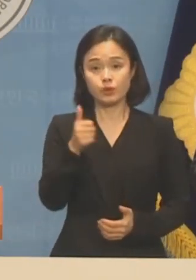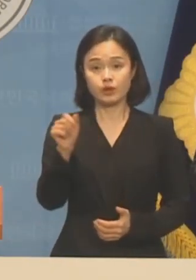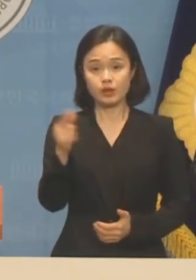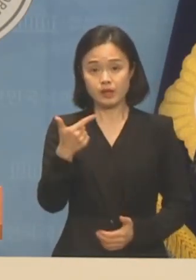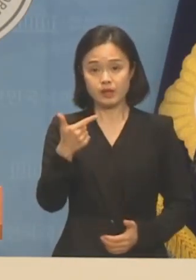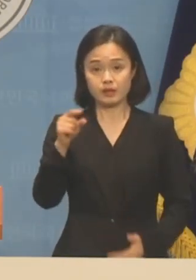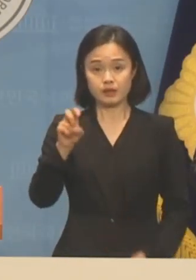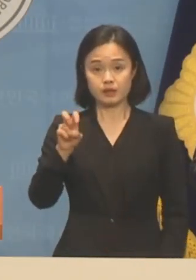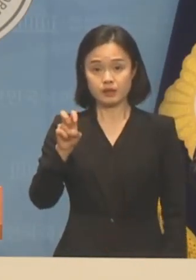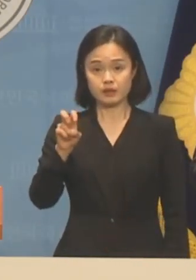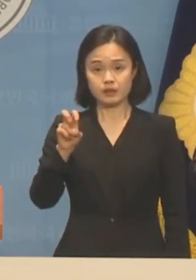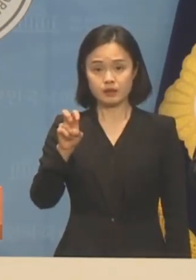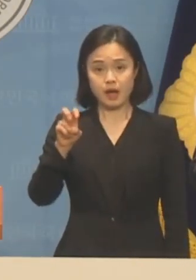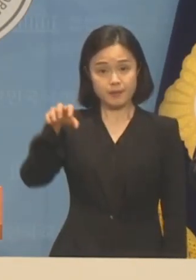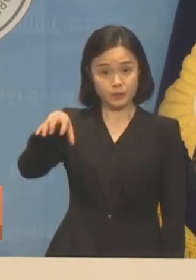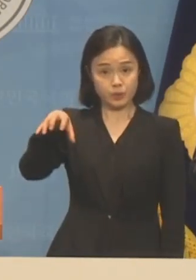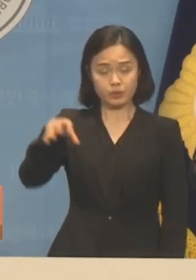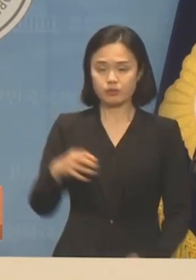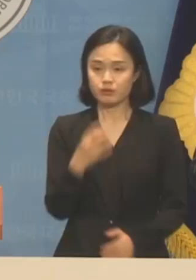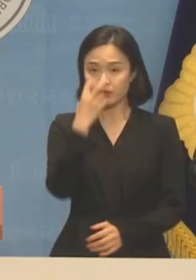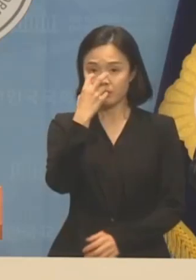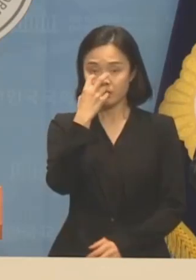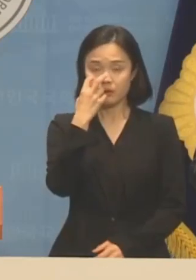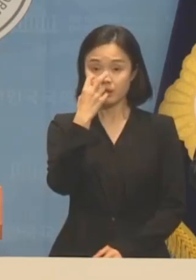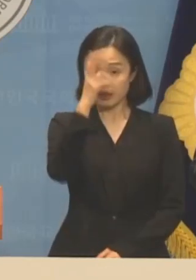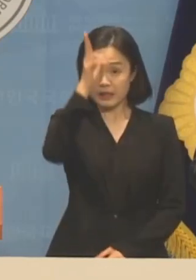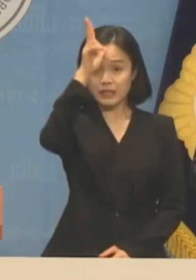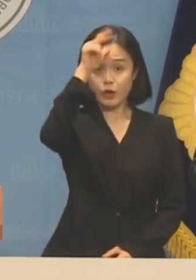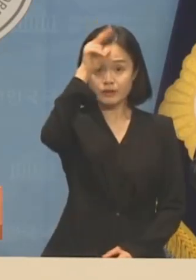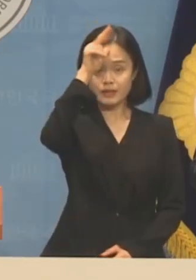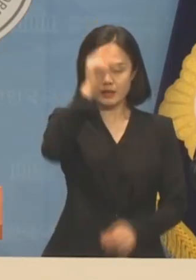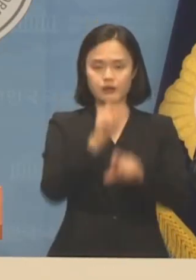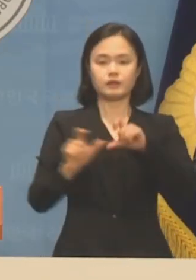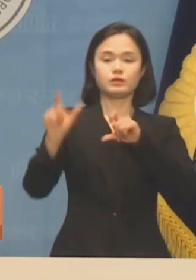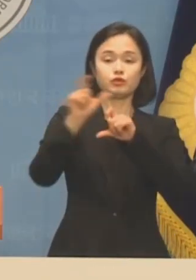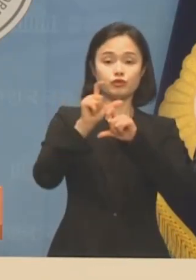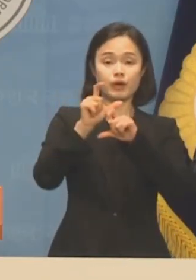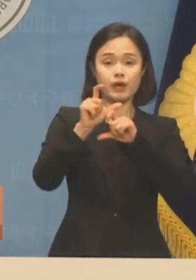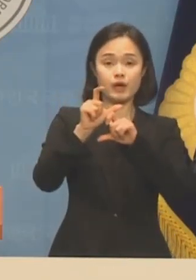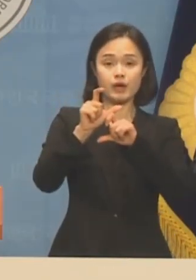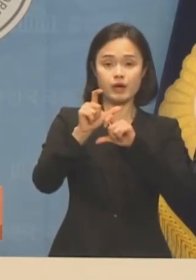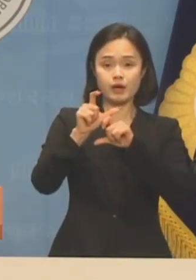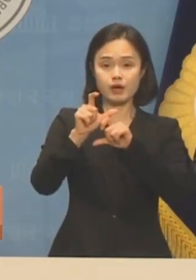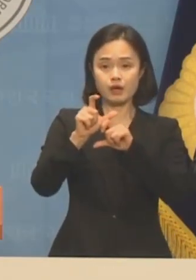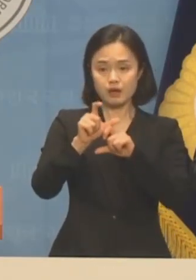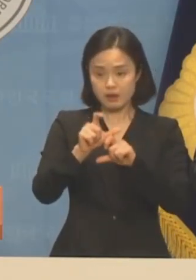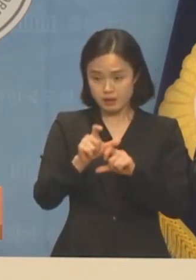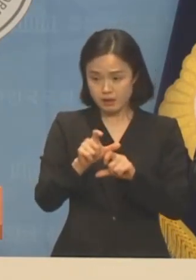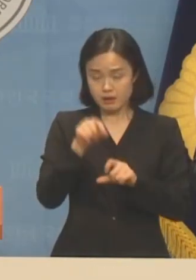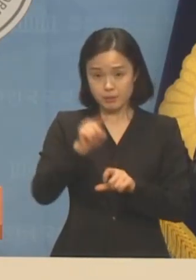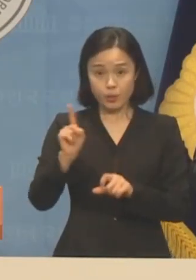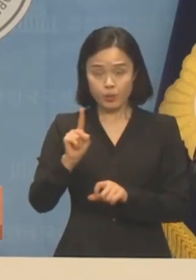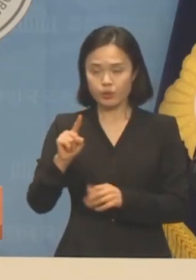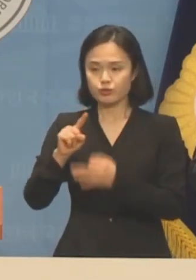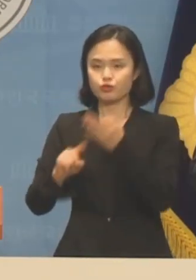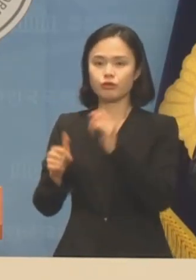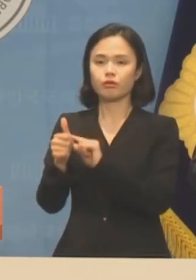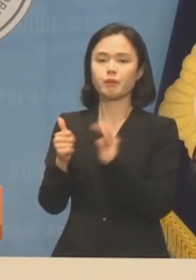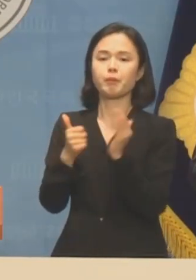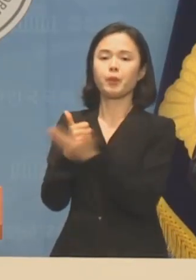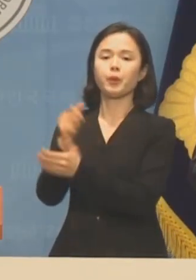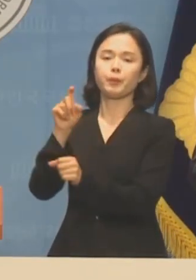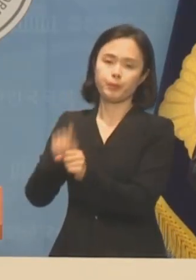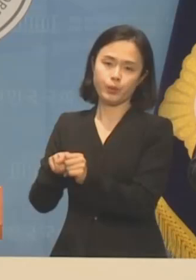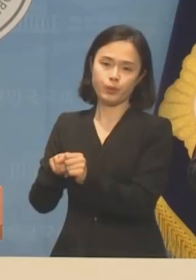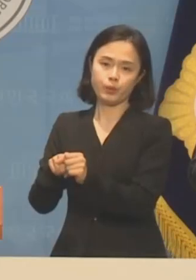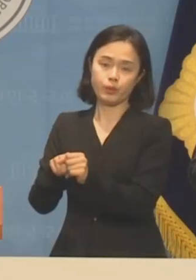가능한지 검토를 해보라고 연락을 한 것으로 알려졌습니다. 한편 적법